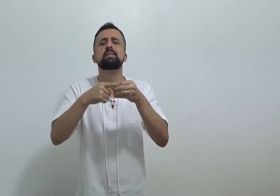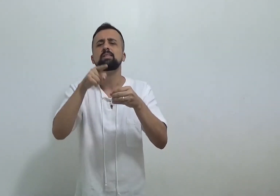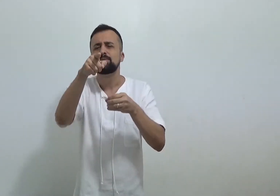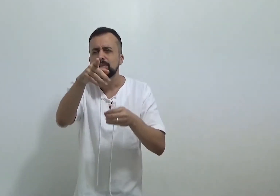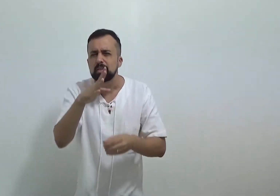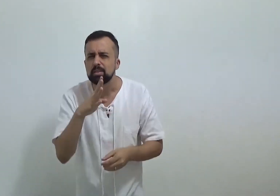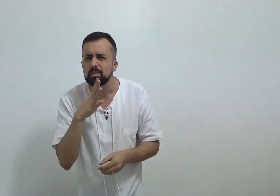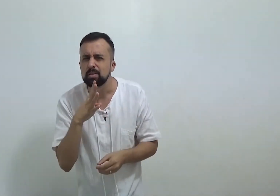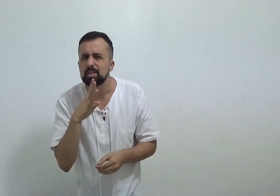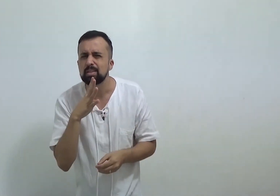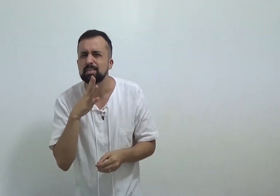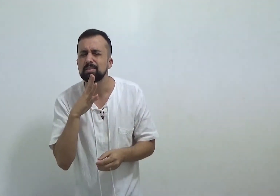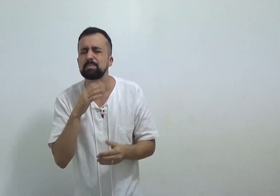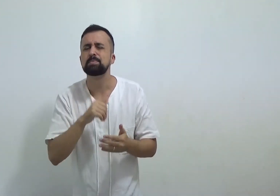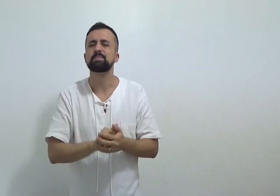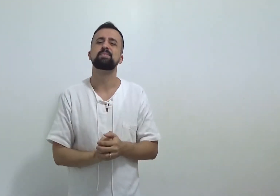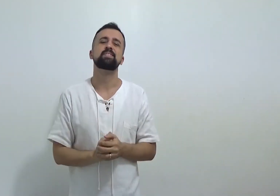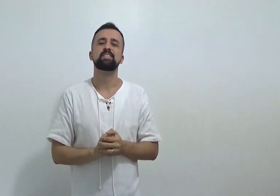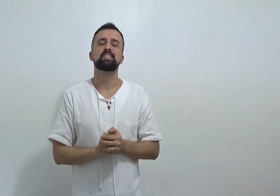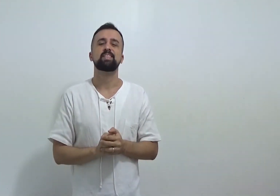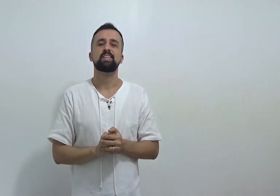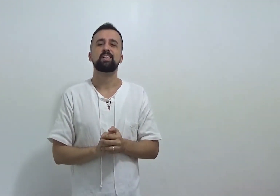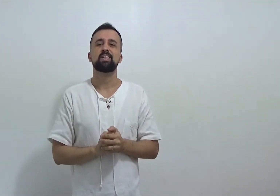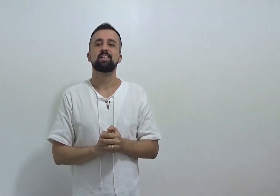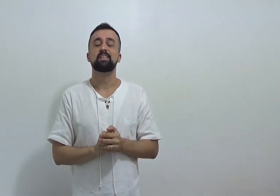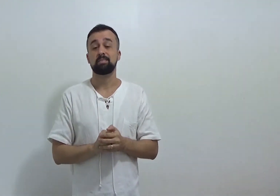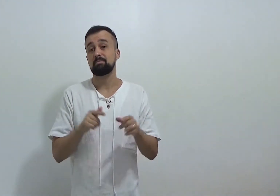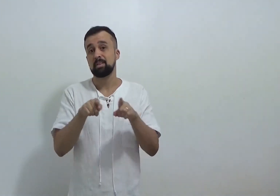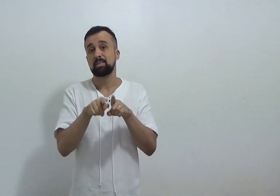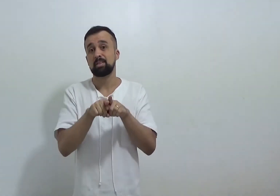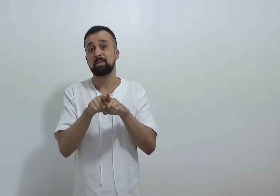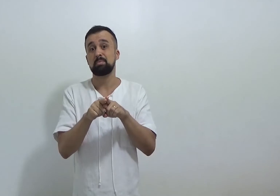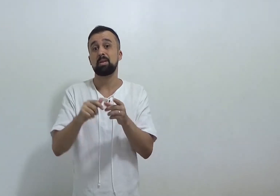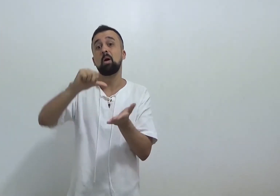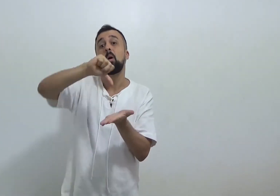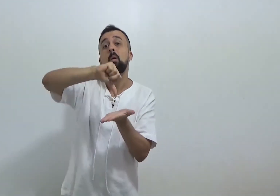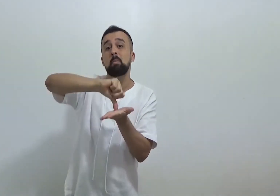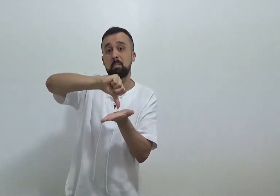Um exemplo, uma cidade que vocês conhecem,